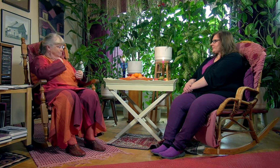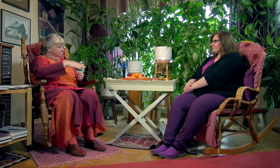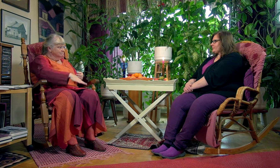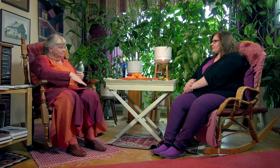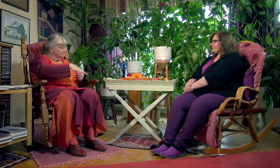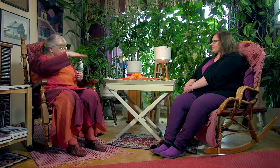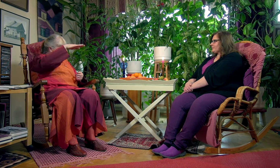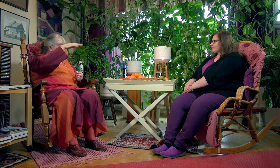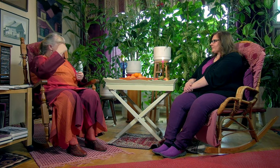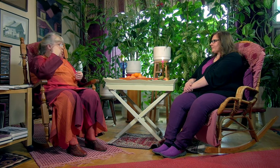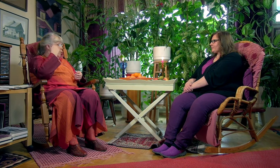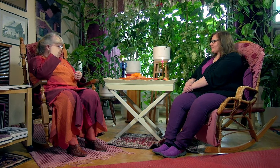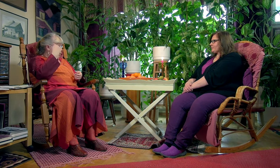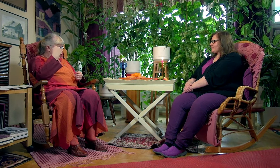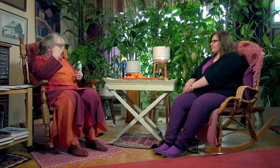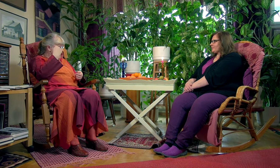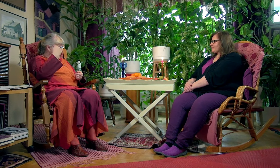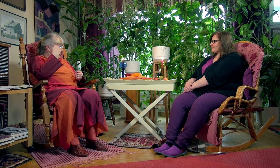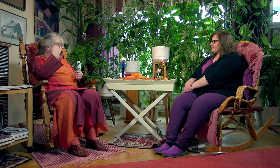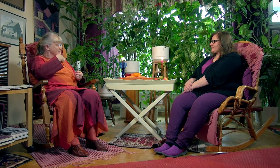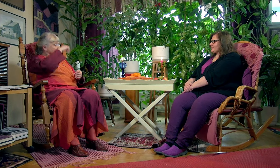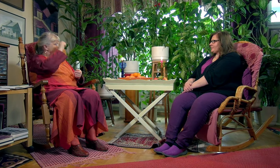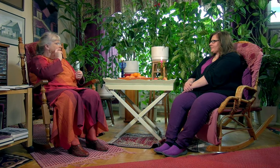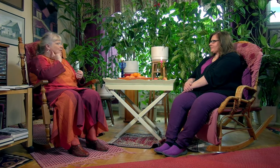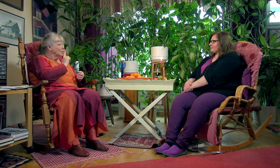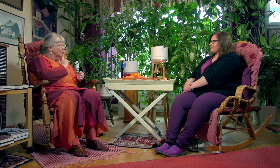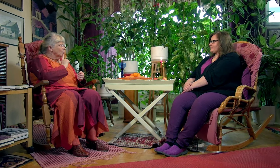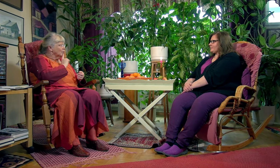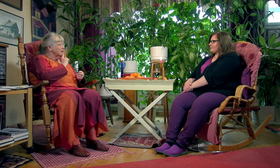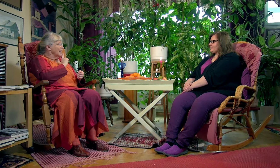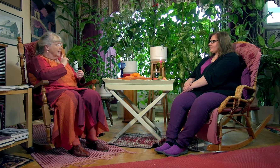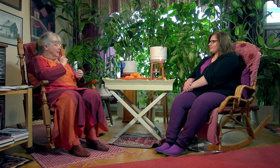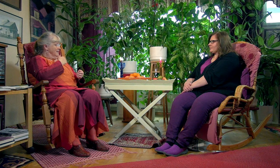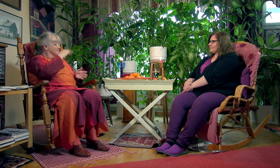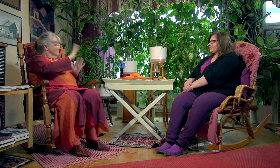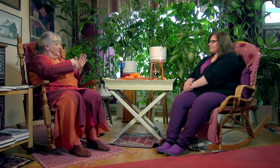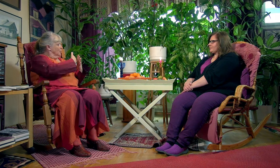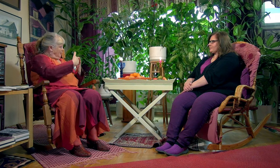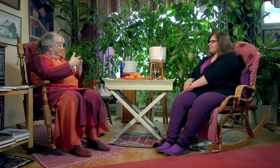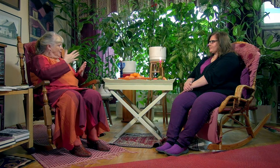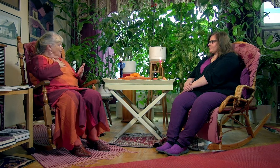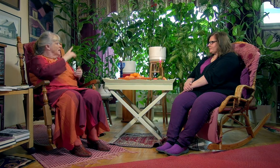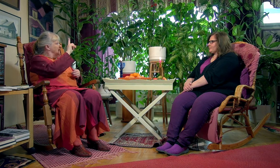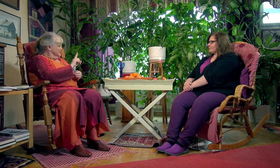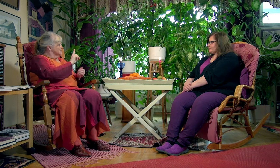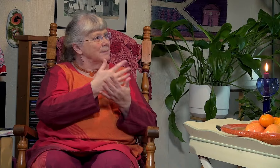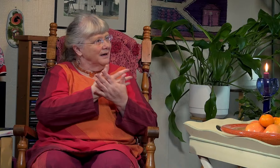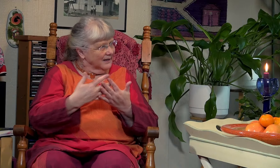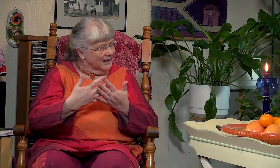Ja sitten toinen asia, että kun olen kasvanut Kuurojen vanhempien kuulevana lapsena ja